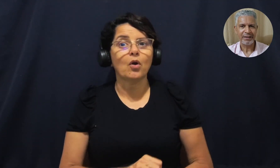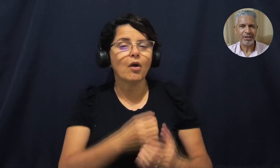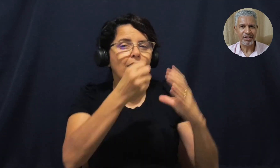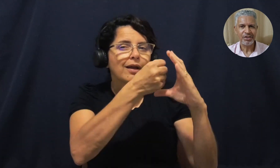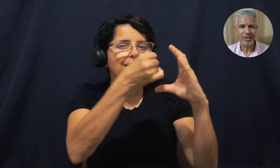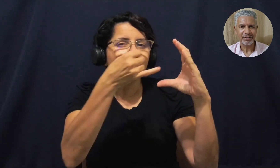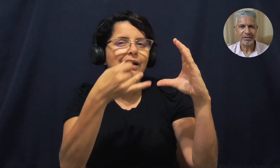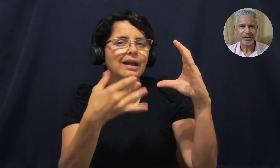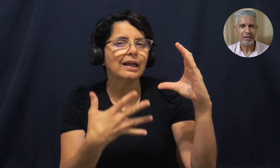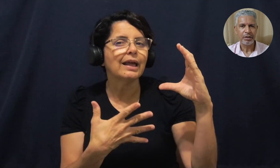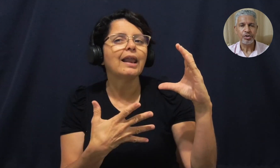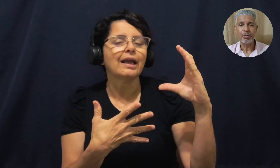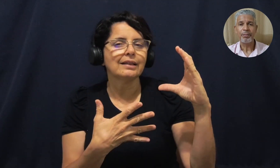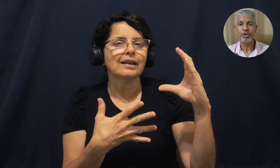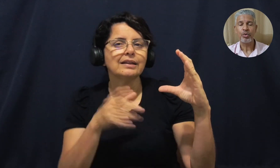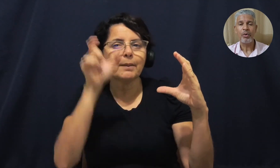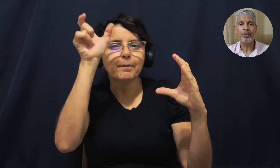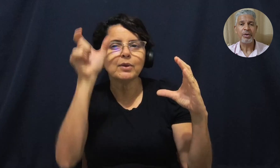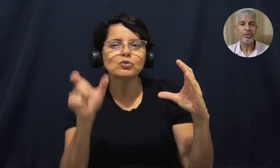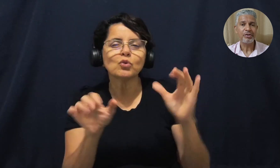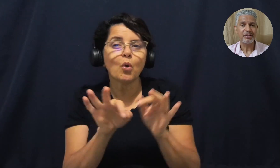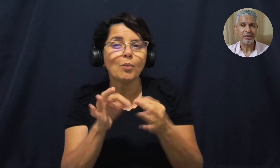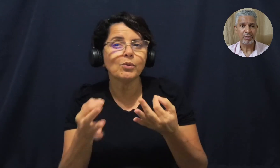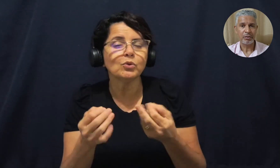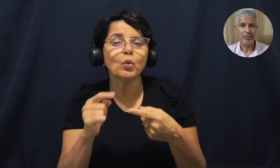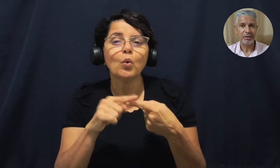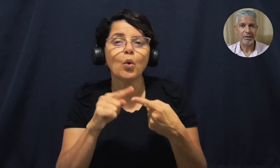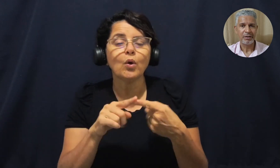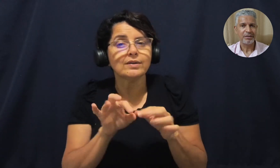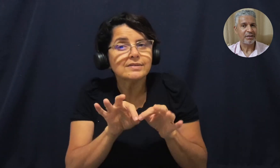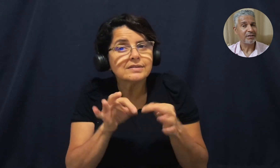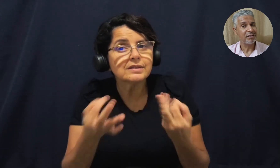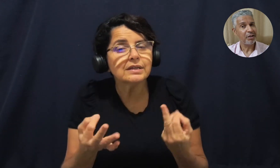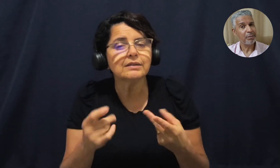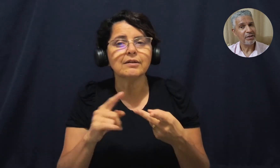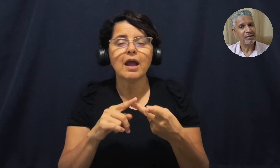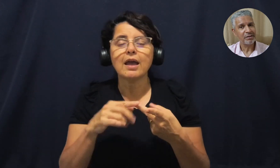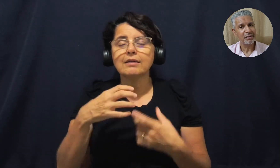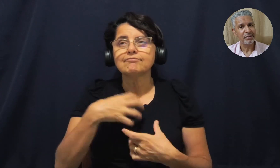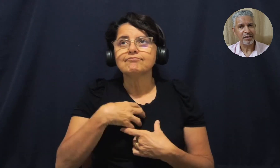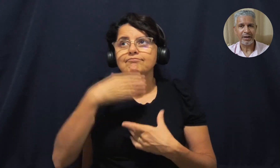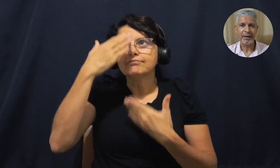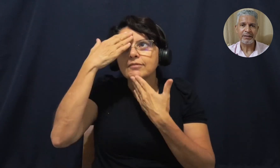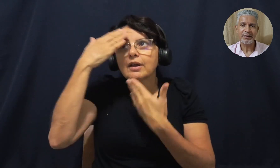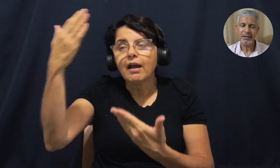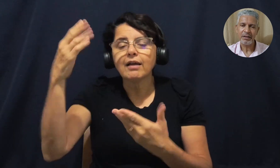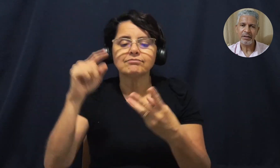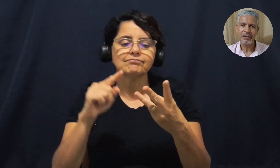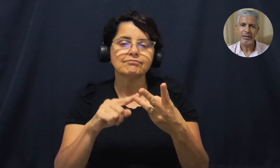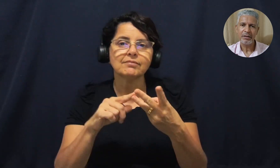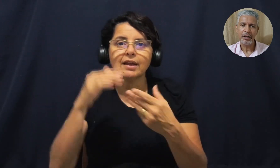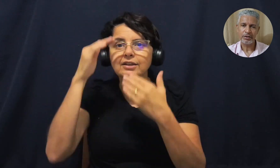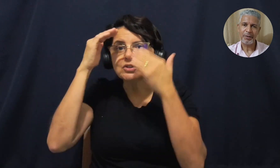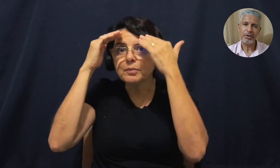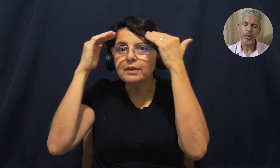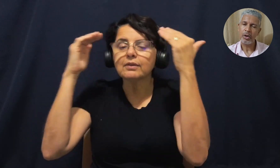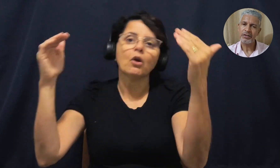das características de uma pessoa humilde são ser simples, ser